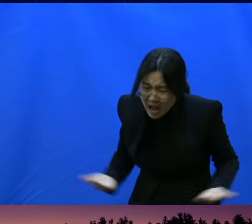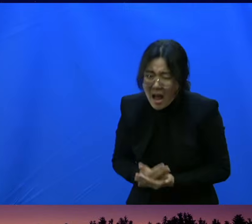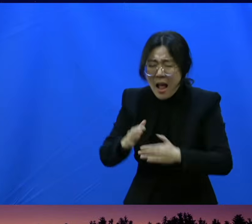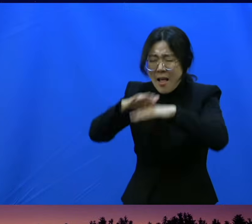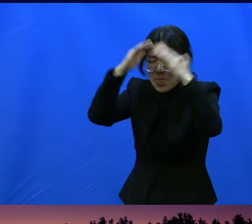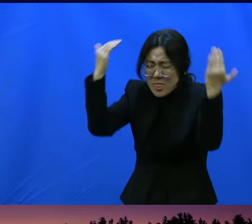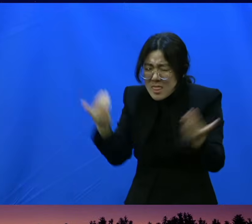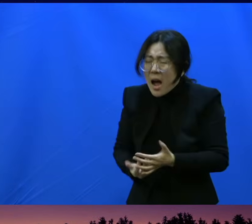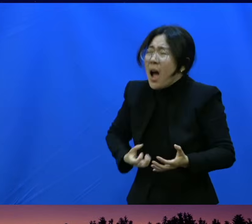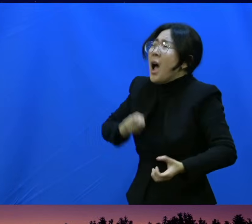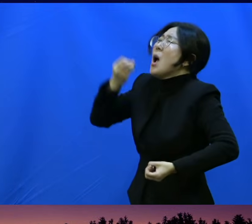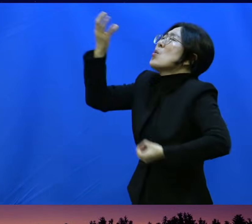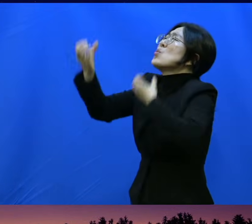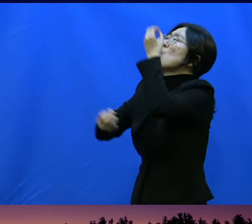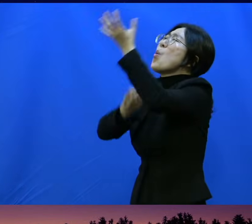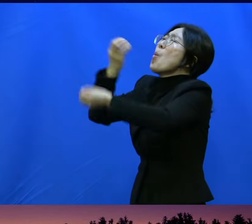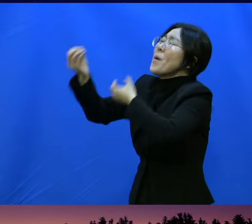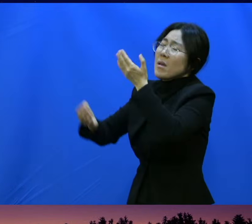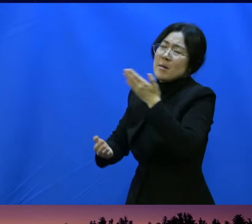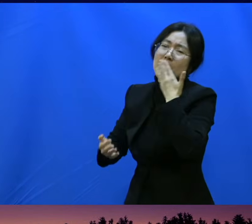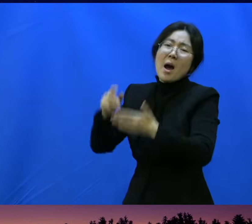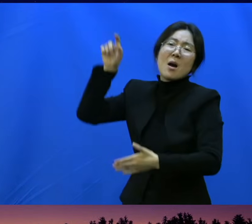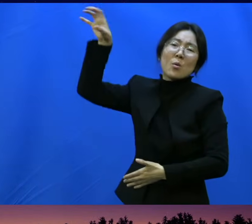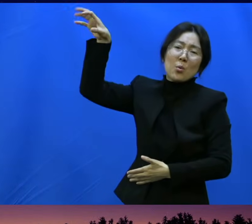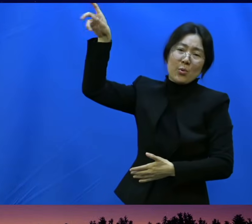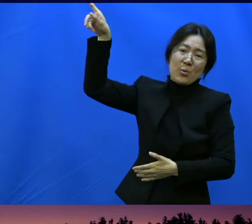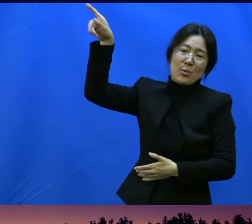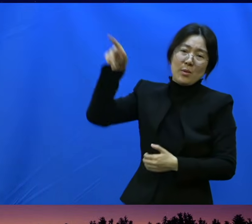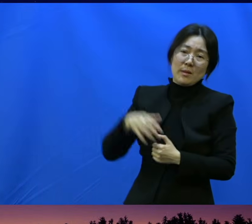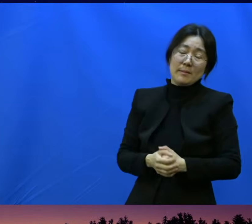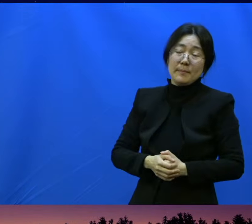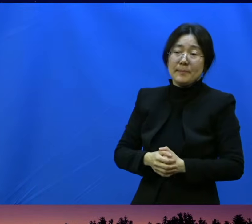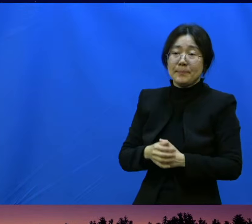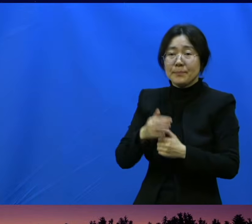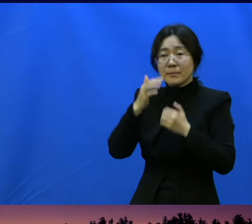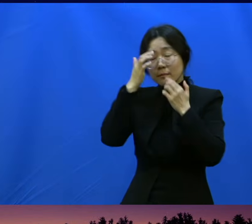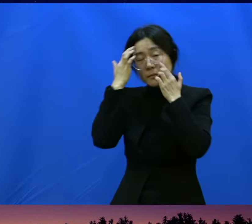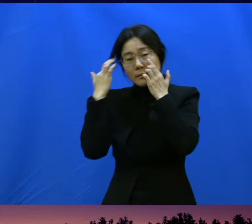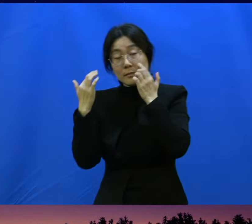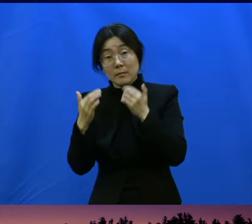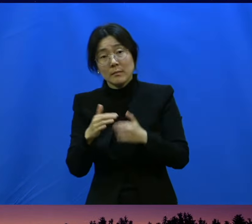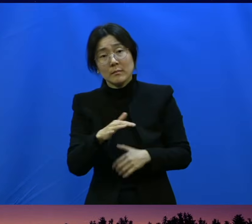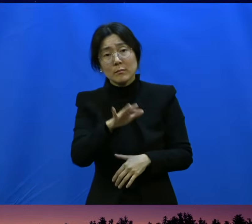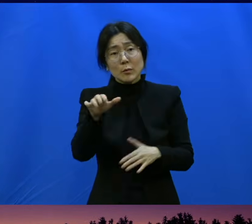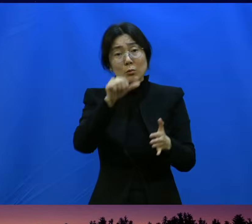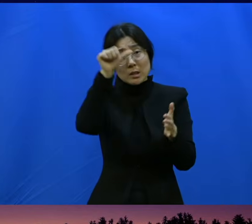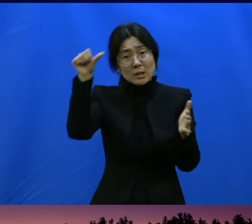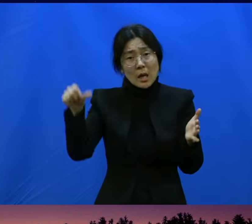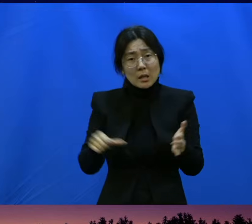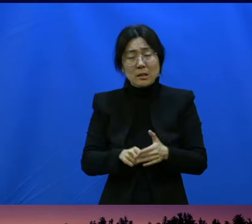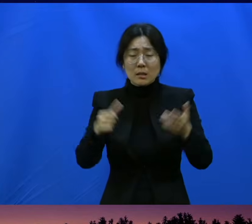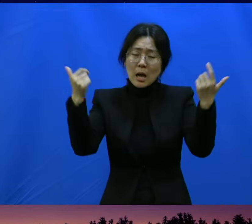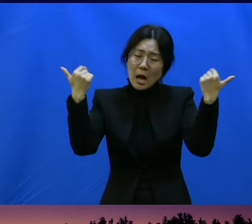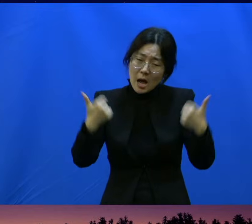여러분, 우리에게는 피난처가 필요합니다. 우리는 늘 대적들로 인해 상처를 받습니다. 인생이 언제나 절망의 나락으로 떨어질 때가 있습니다. 아플 때 위로가